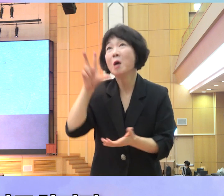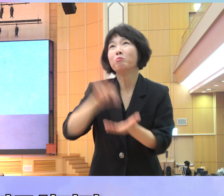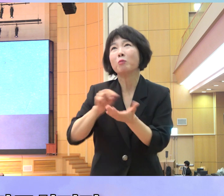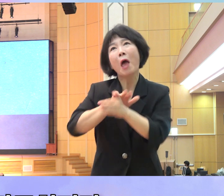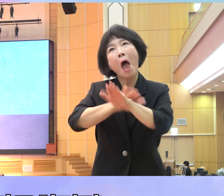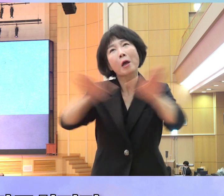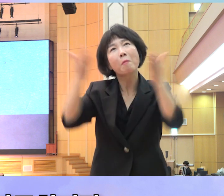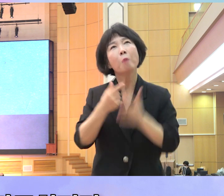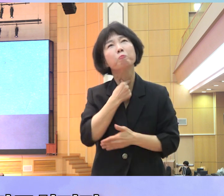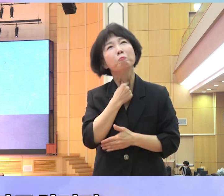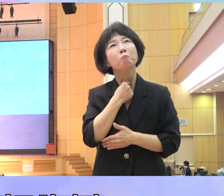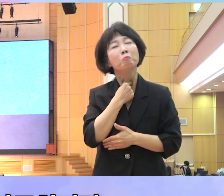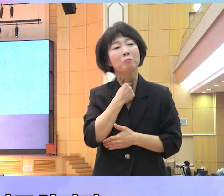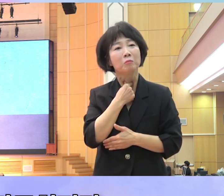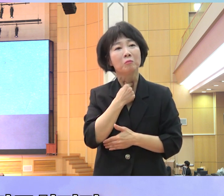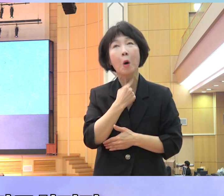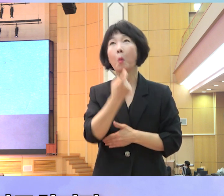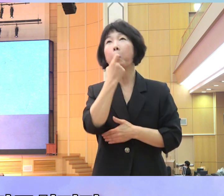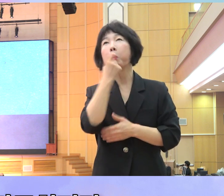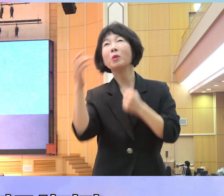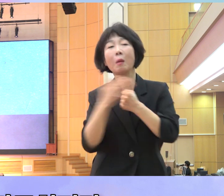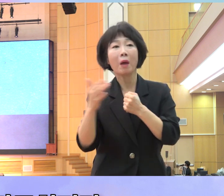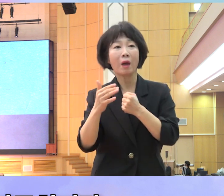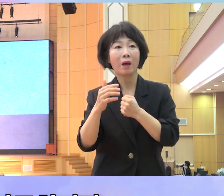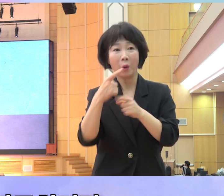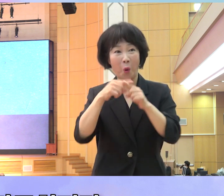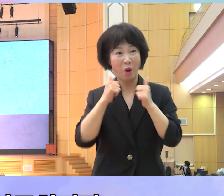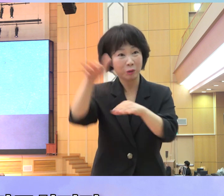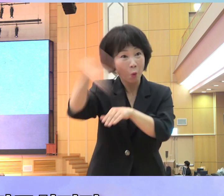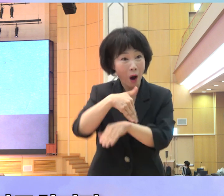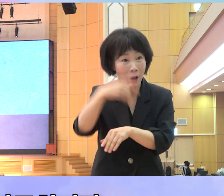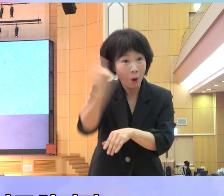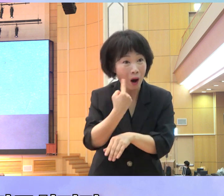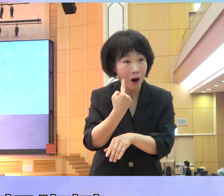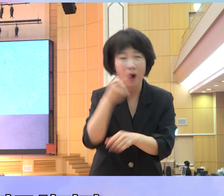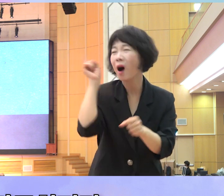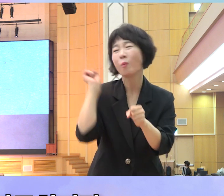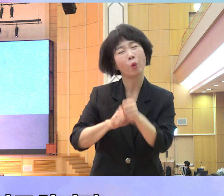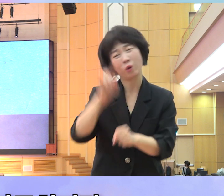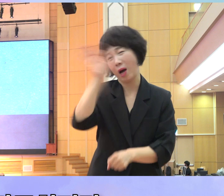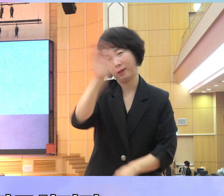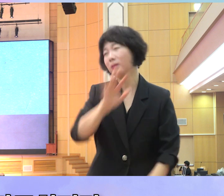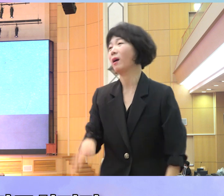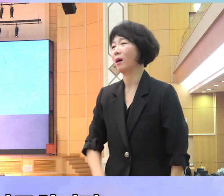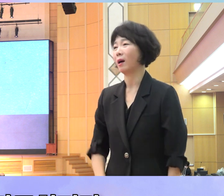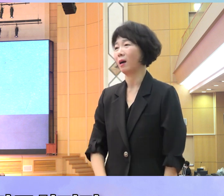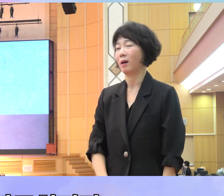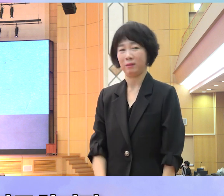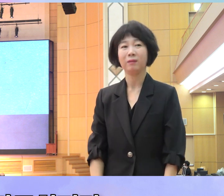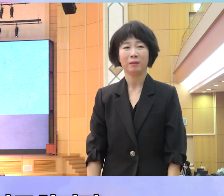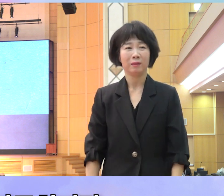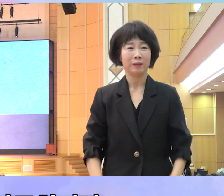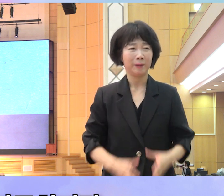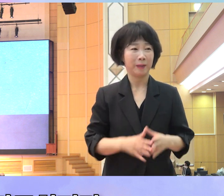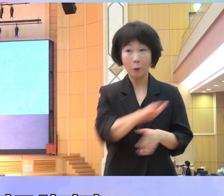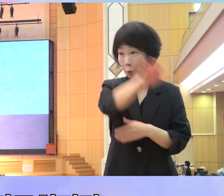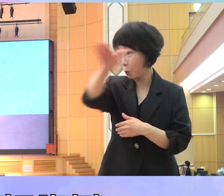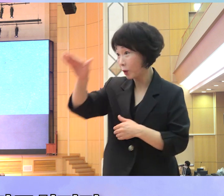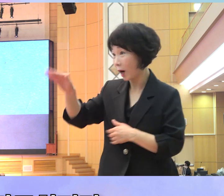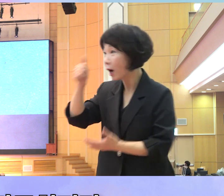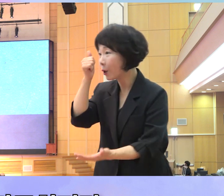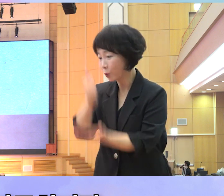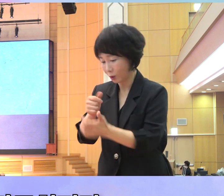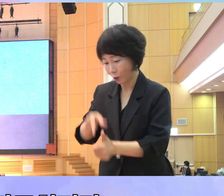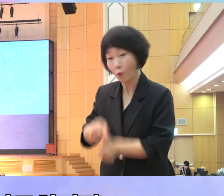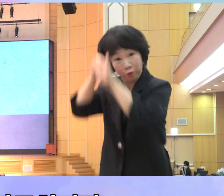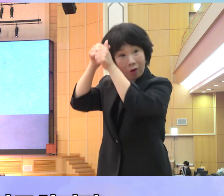문제만을 위해서 예수님을 믿으러 교회 왔다? 이거는 아니라는 거예요. 우리는